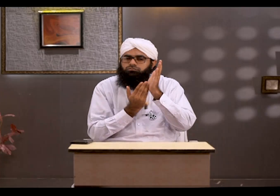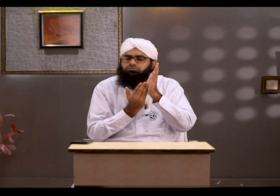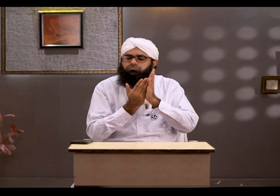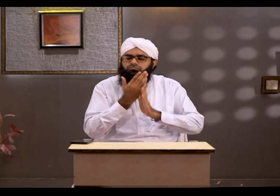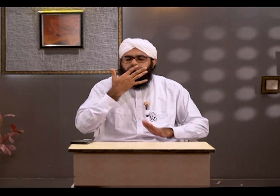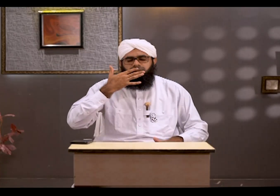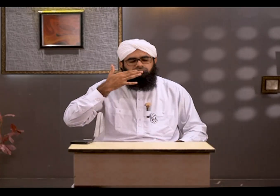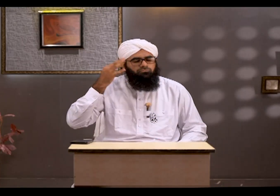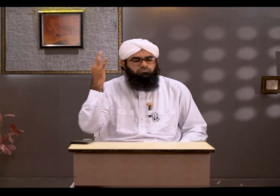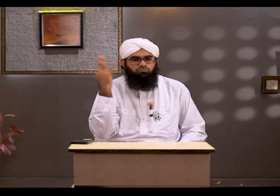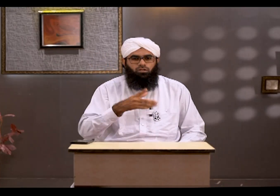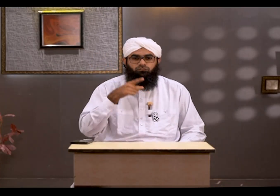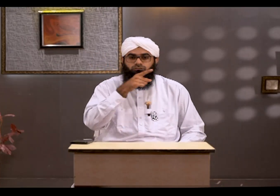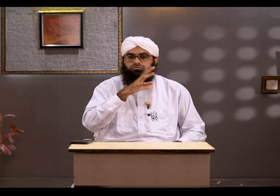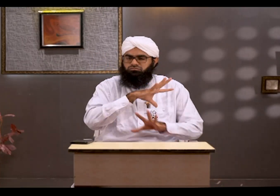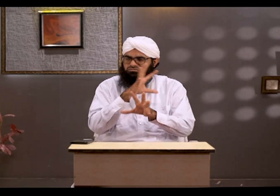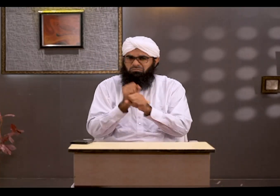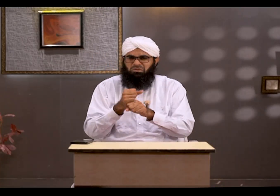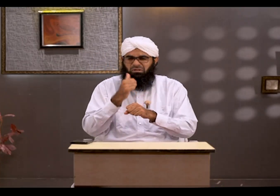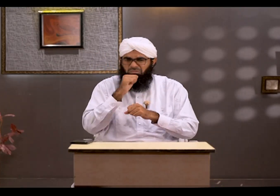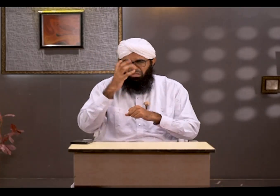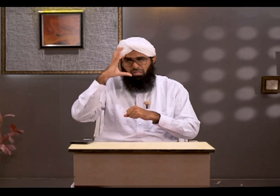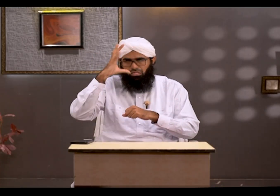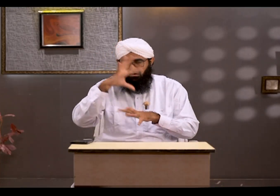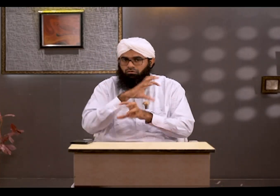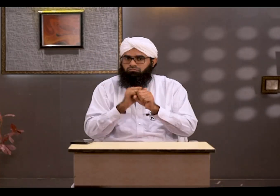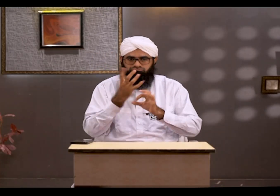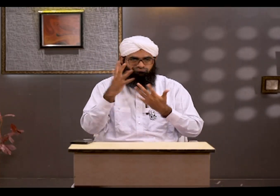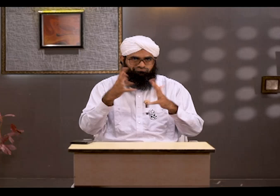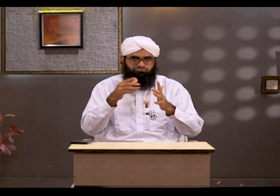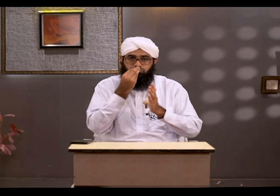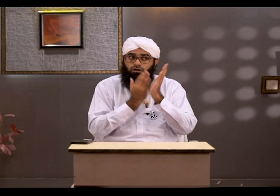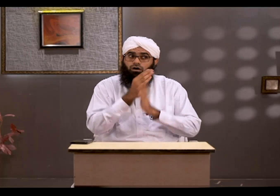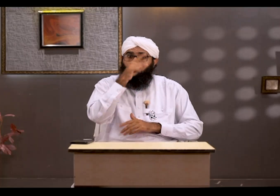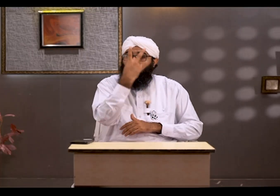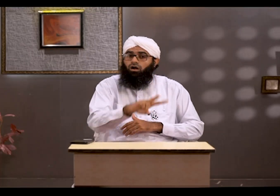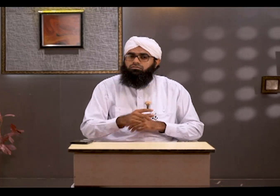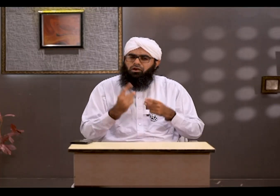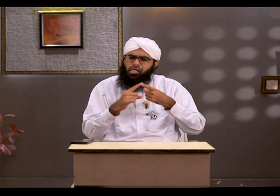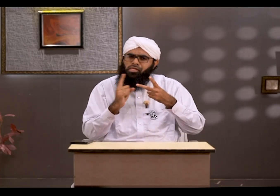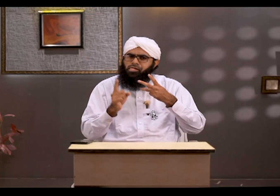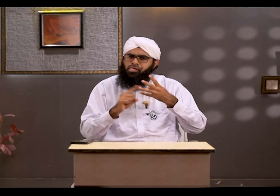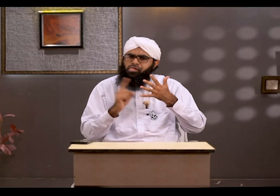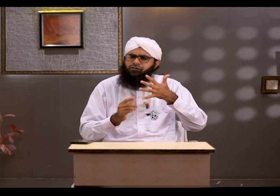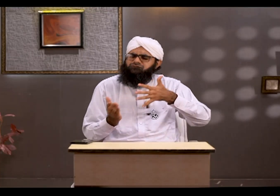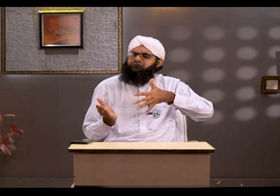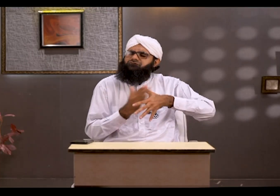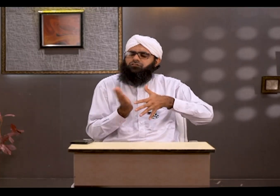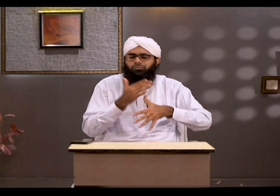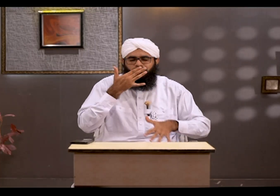ہوگی۔ وہ پاک شراب ان سب باتوں سے پاک ہوگی۔ جنتیوں کو جنت میں ایک سے ایک لذیذ کھانے ملیں گے، جو چاہیں گے وہ